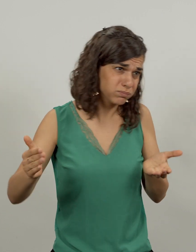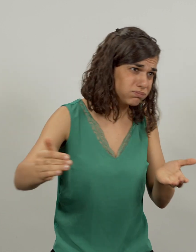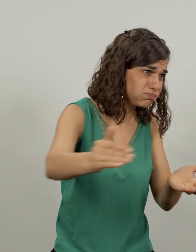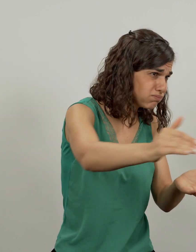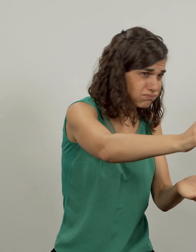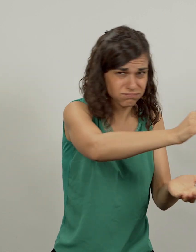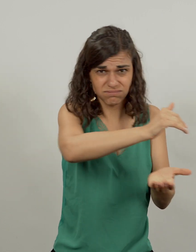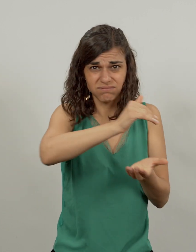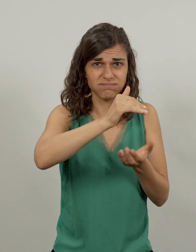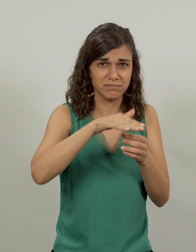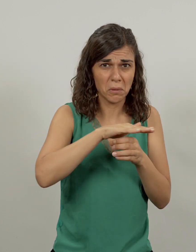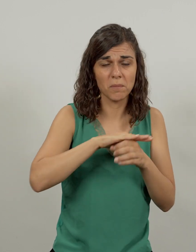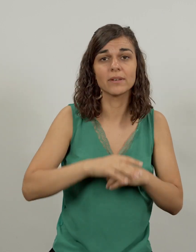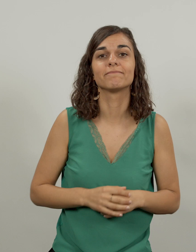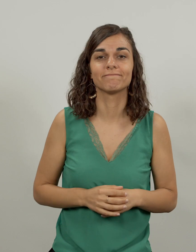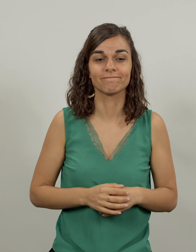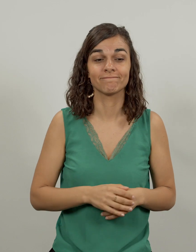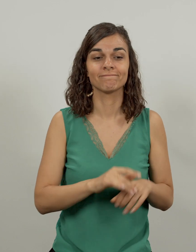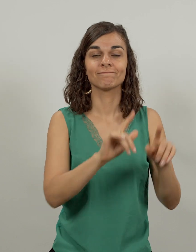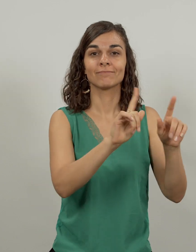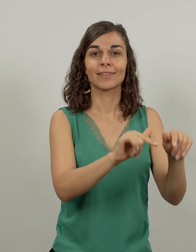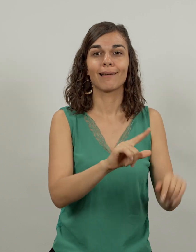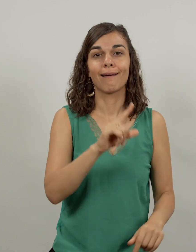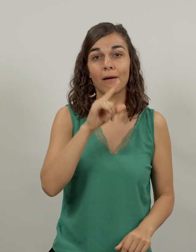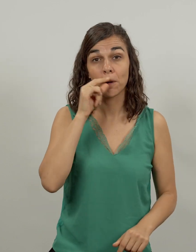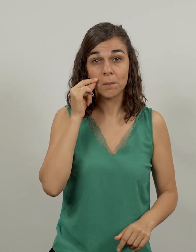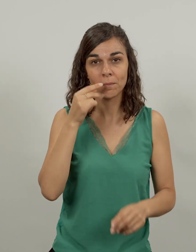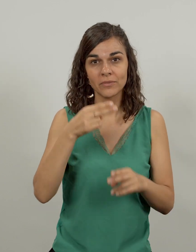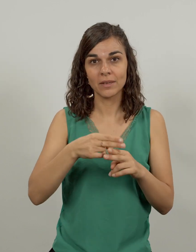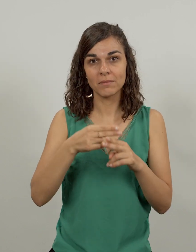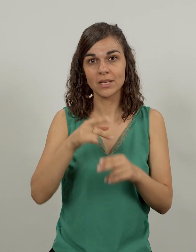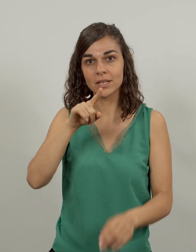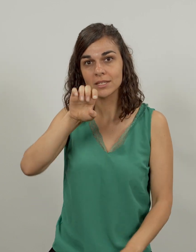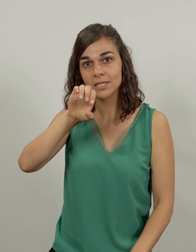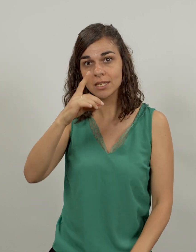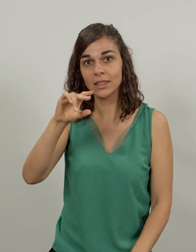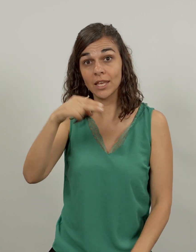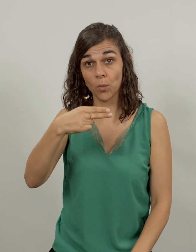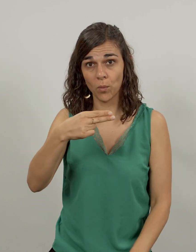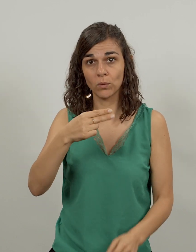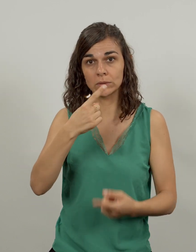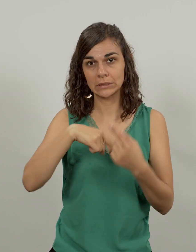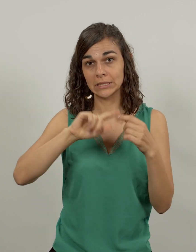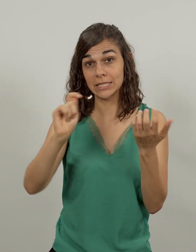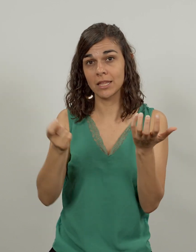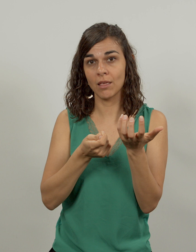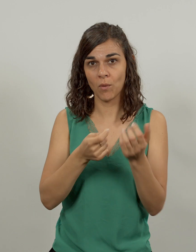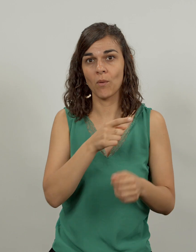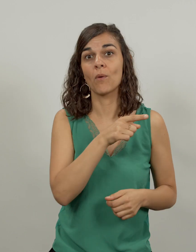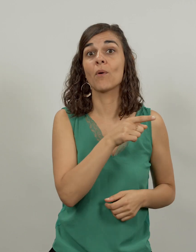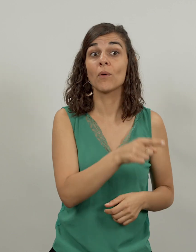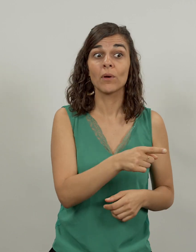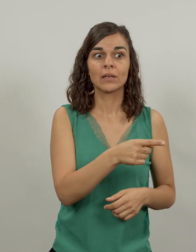passage. Parmi le peuple d'Israël, il y a un homme qui s'appelle Gédéon et il sent que le vent va tourner, que